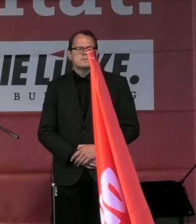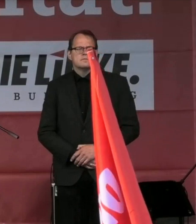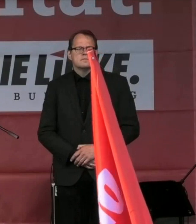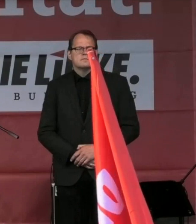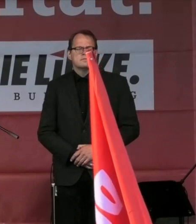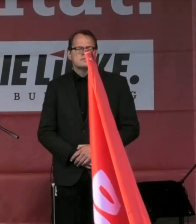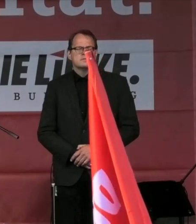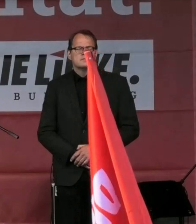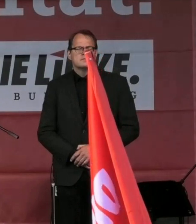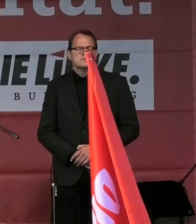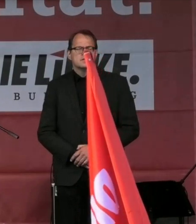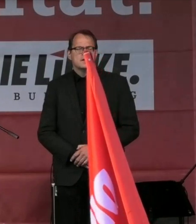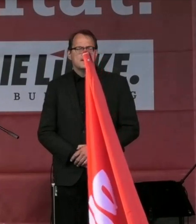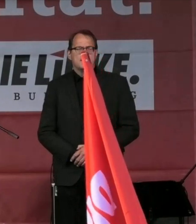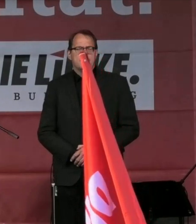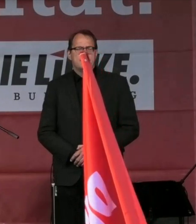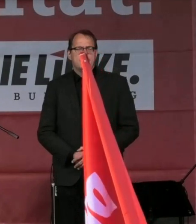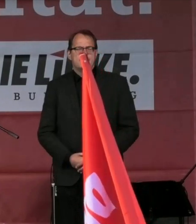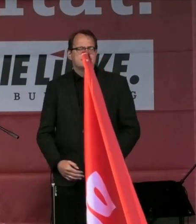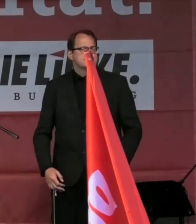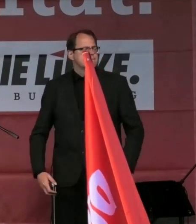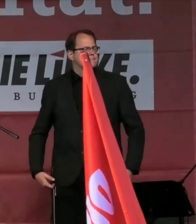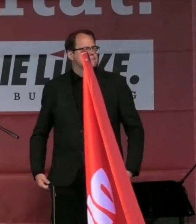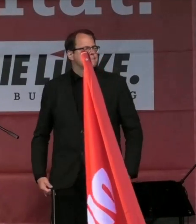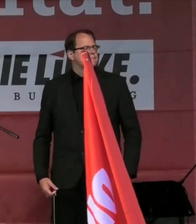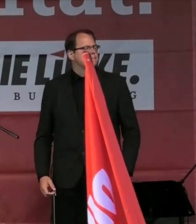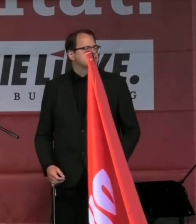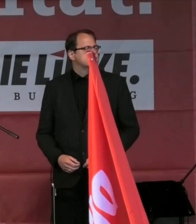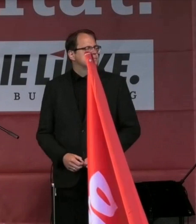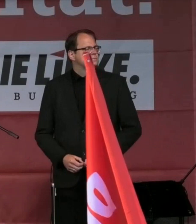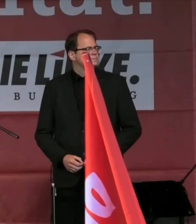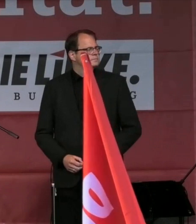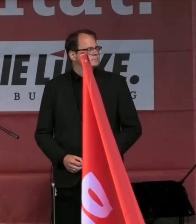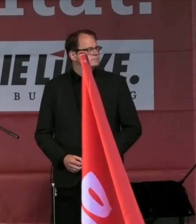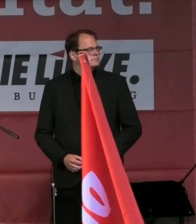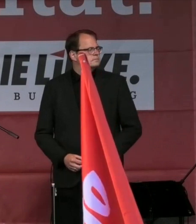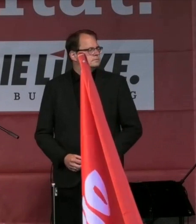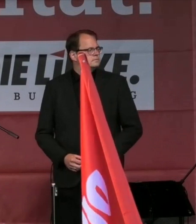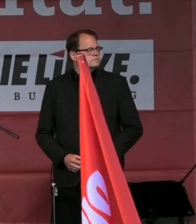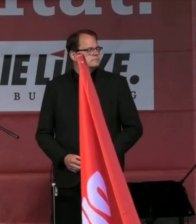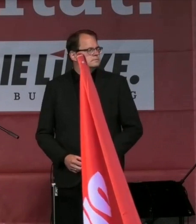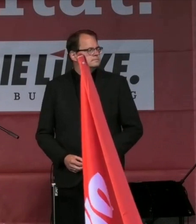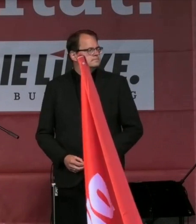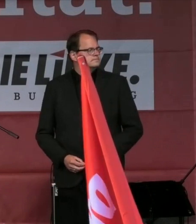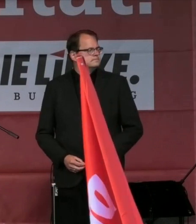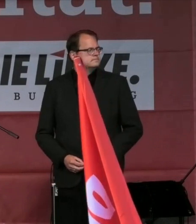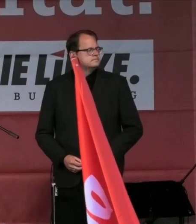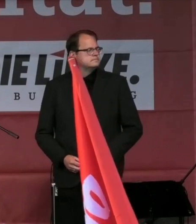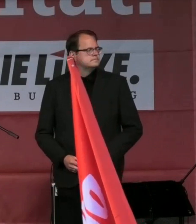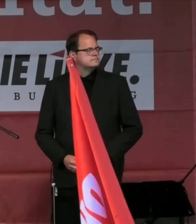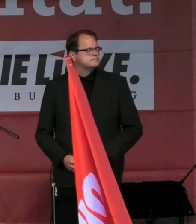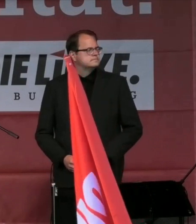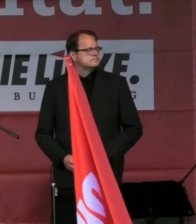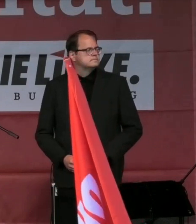alles mögliche was die menschheit nicht braucht ja das kann uns auch keiner im ernst erzählen das ist doch lächerlich liebe leute